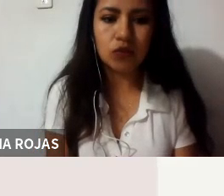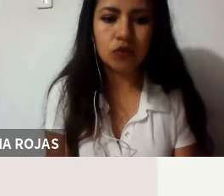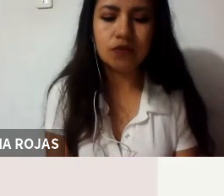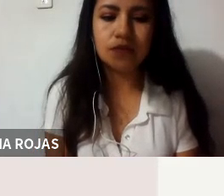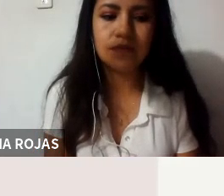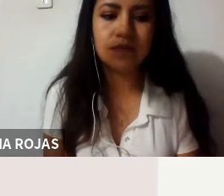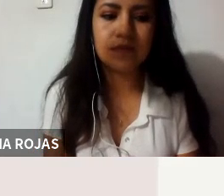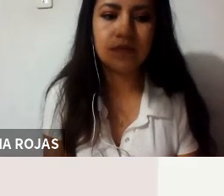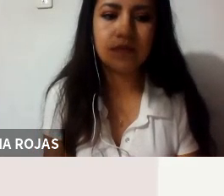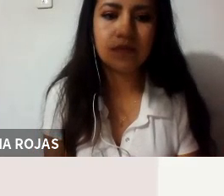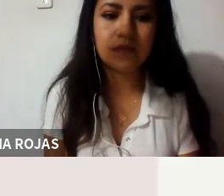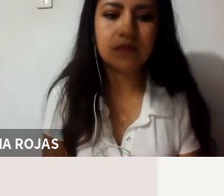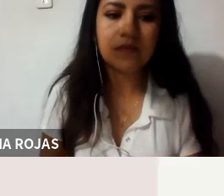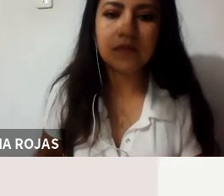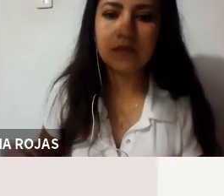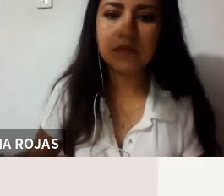salud.